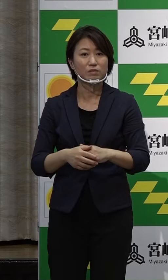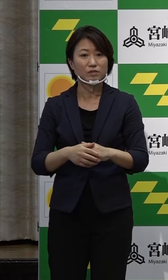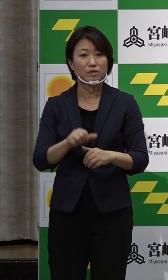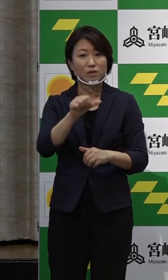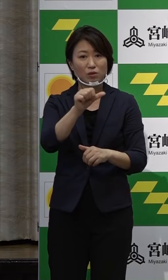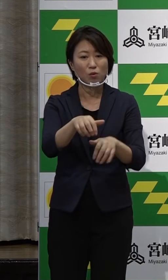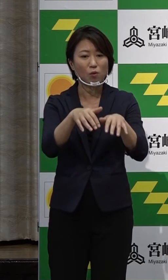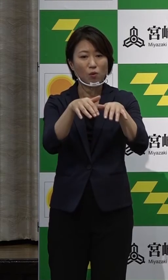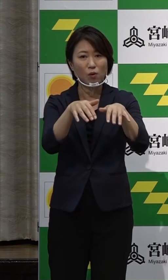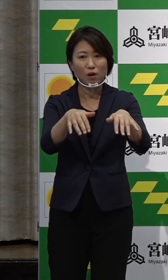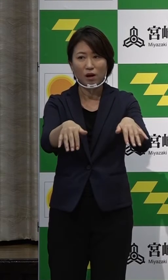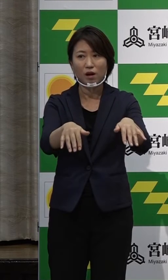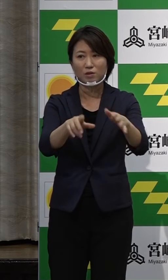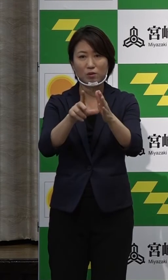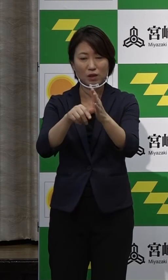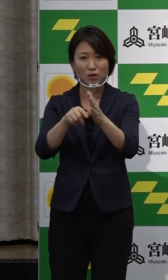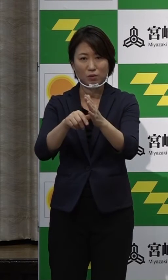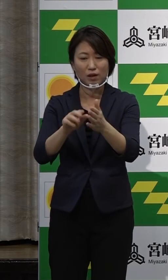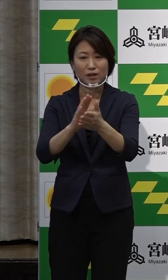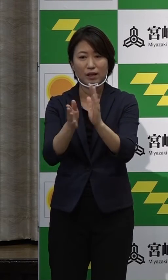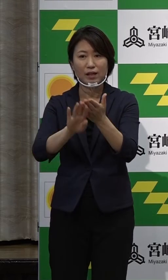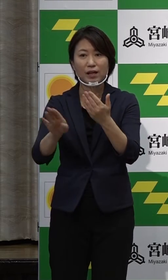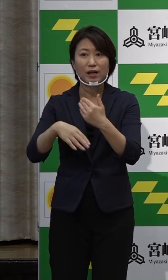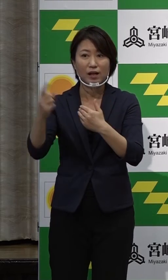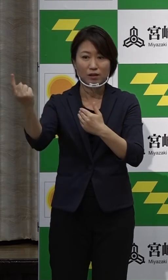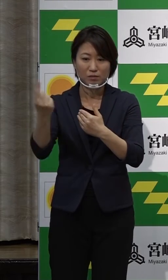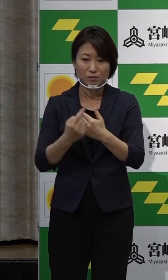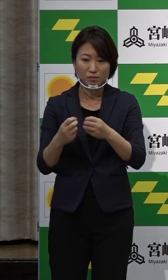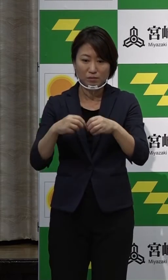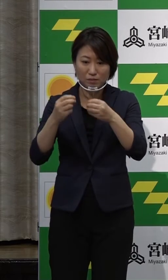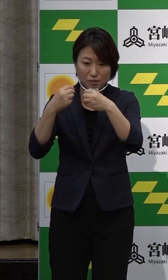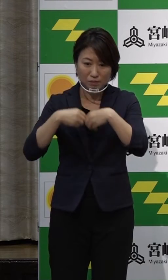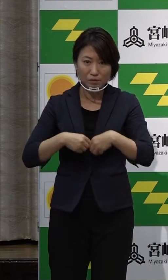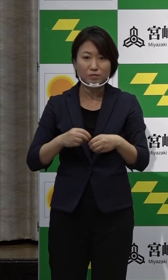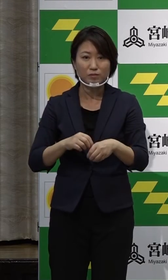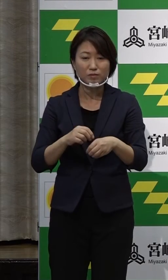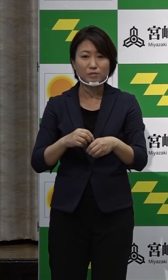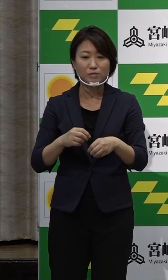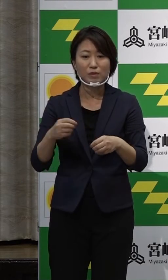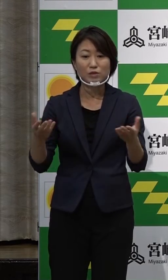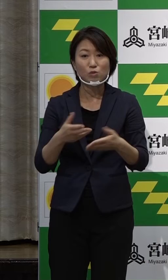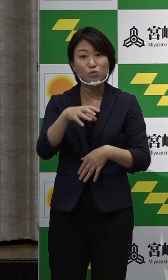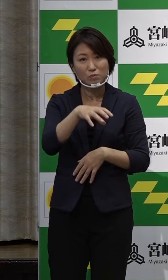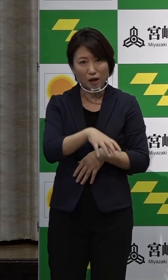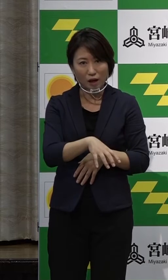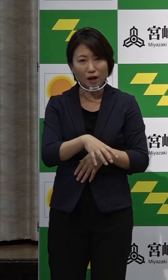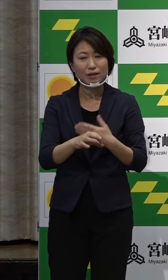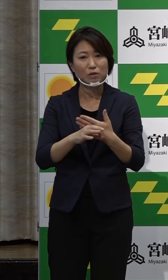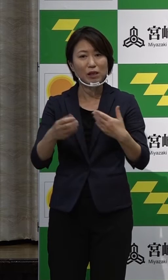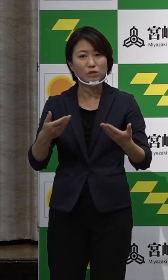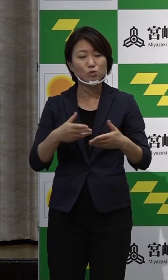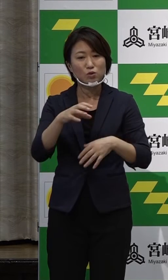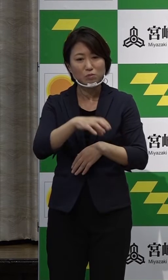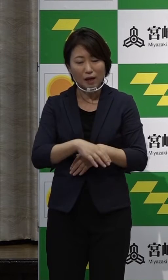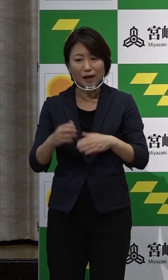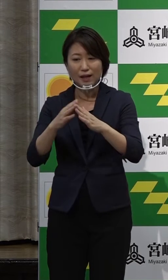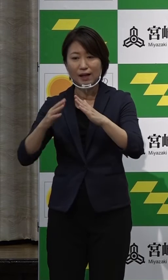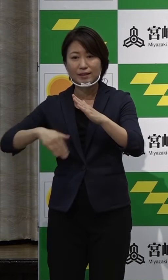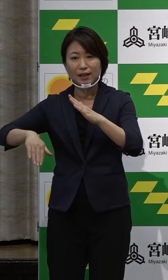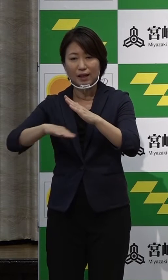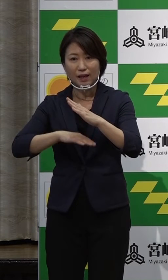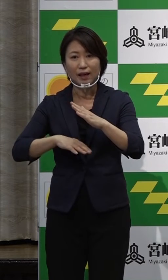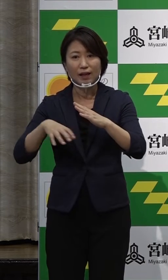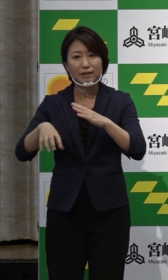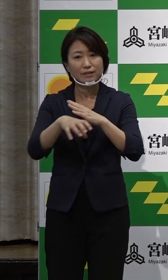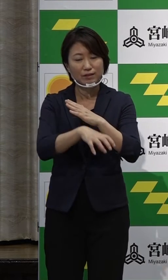の広がりというものが県外から持ち込まれて、家庭内だったか職場等でのですね、広がりという一定のグループ内での